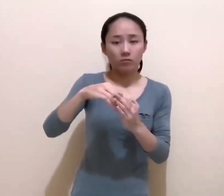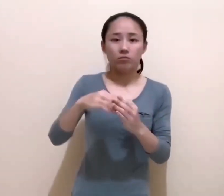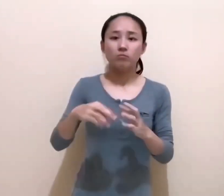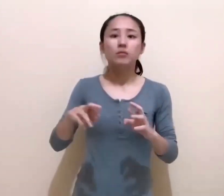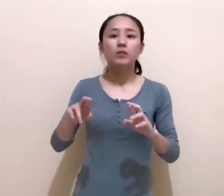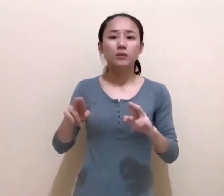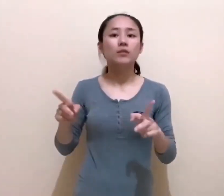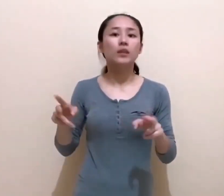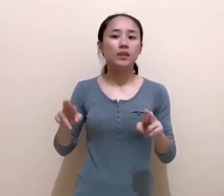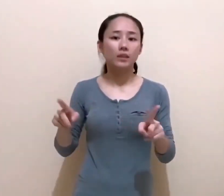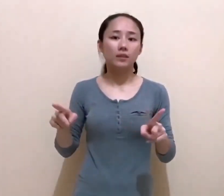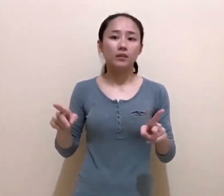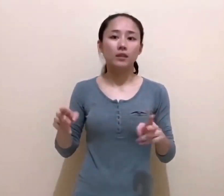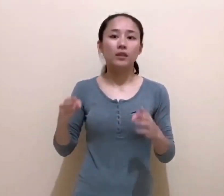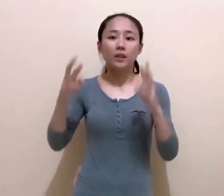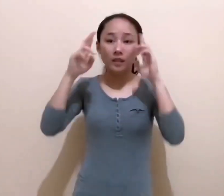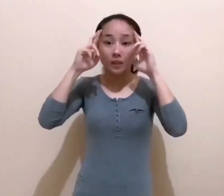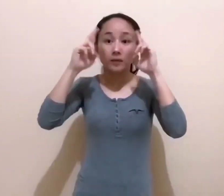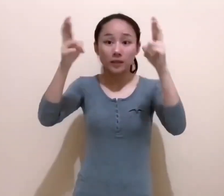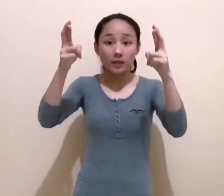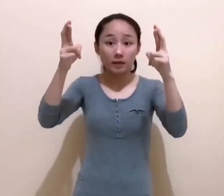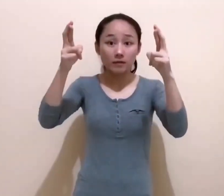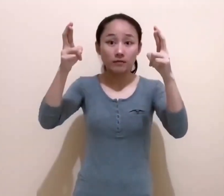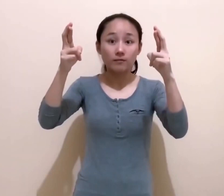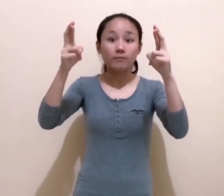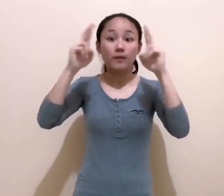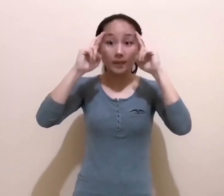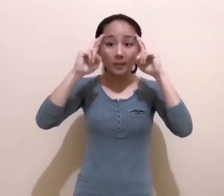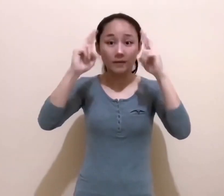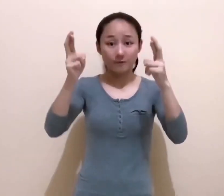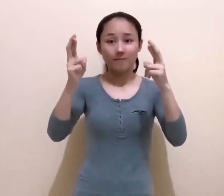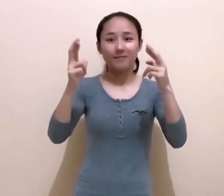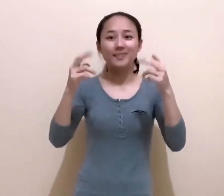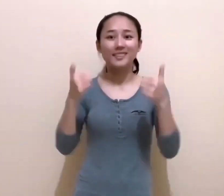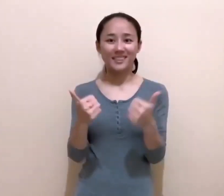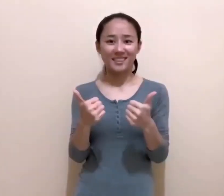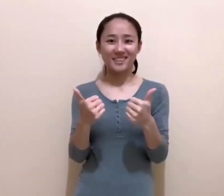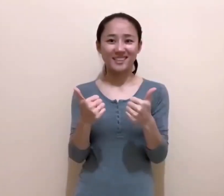Depois disso, o convívio na floresta foi muito feliz.